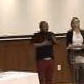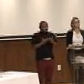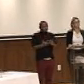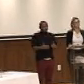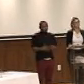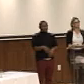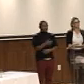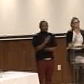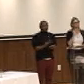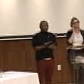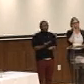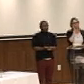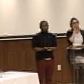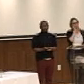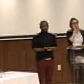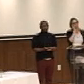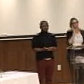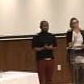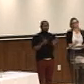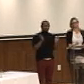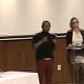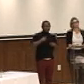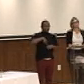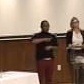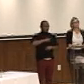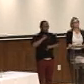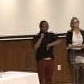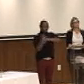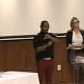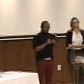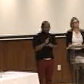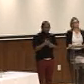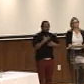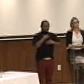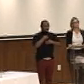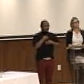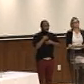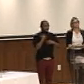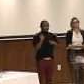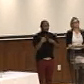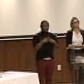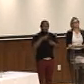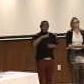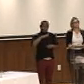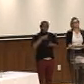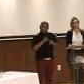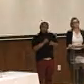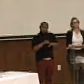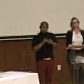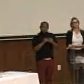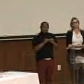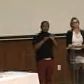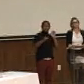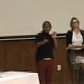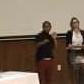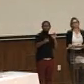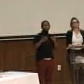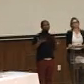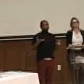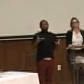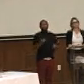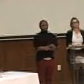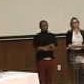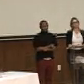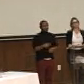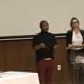dos estudos. Então, é possível que a gente possa alterar a forma. Como nós temos a educação à distância, que é hoje uma ferramenta fantástica, nós temos a